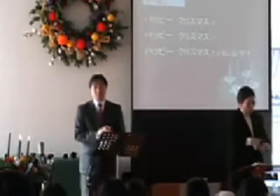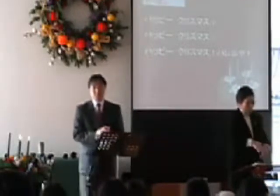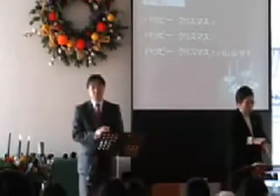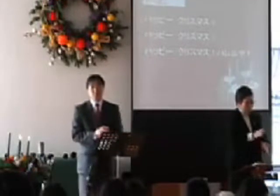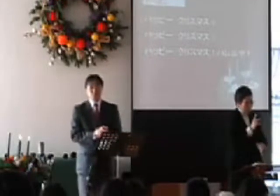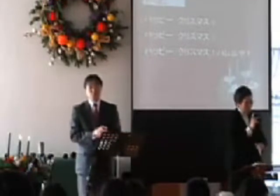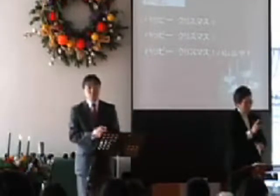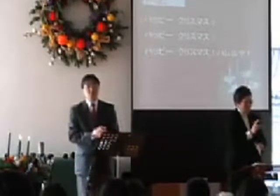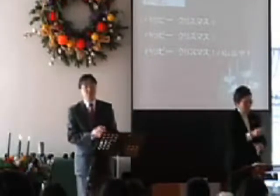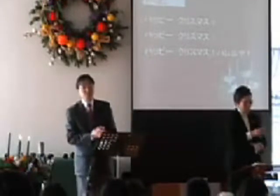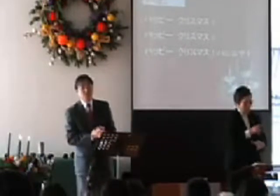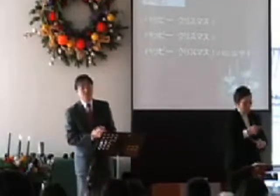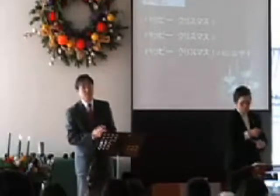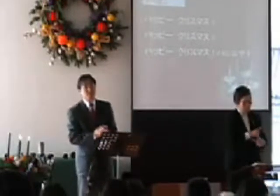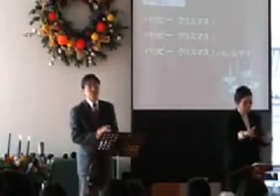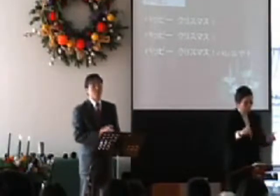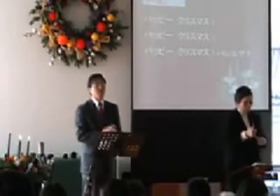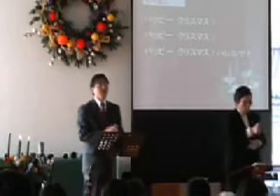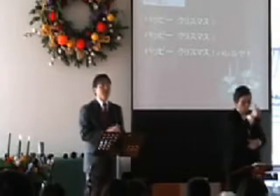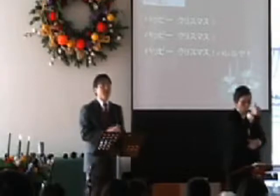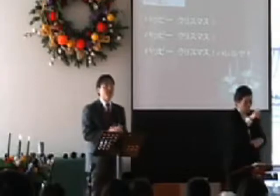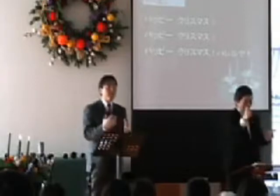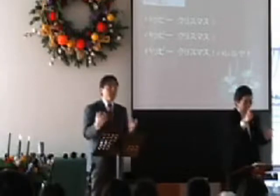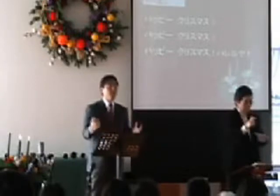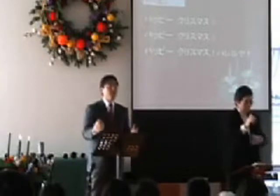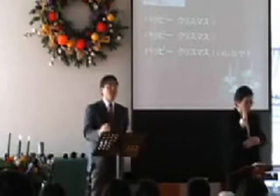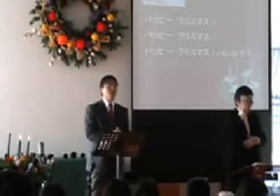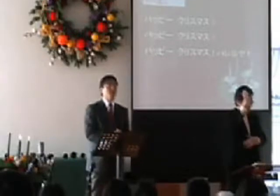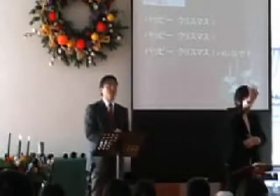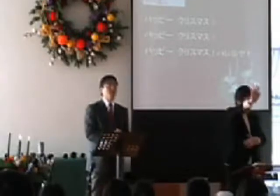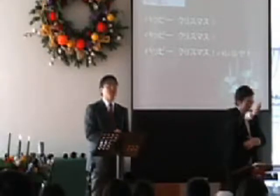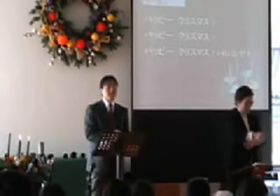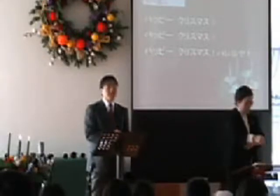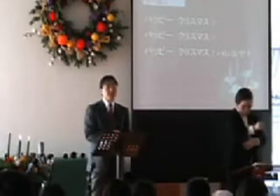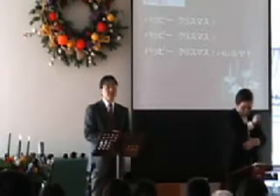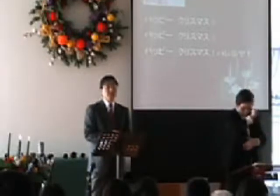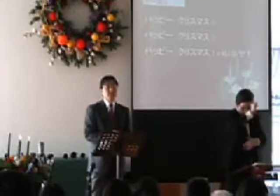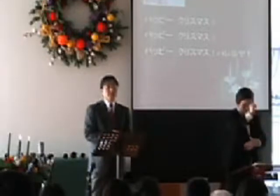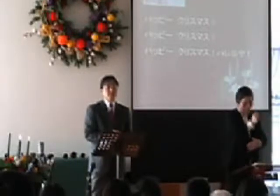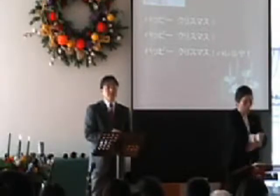れはきっと西の国で新しい王様が、それも、